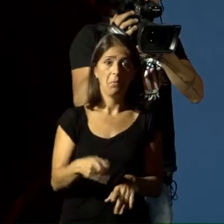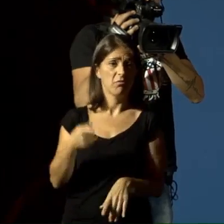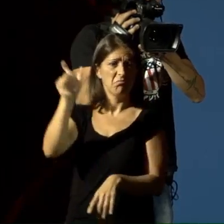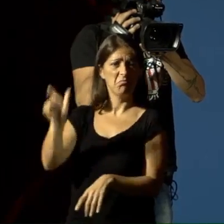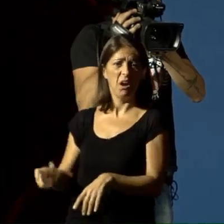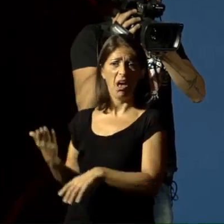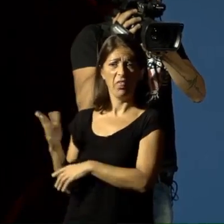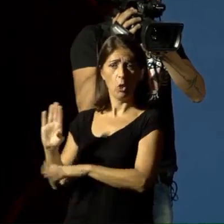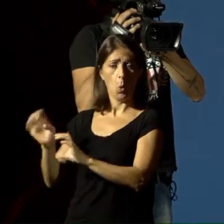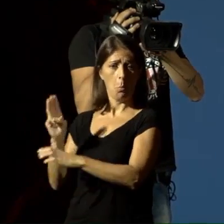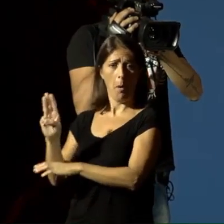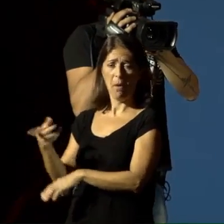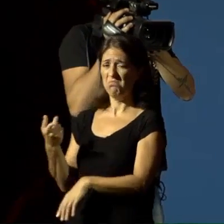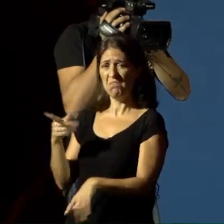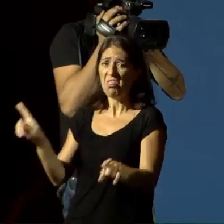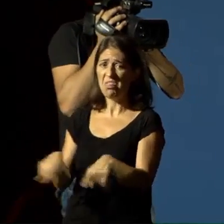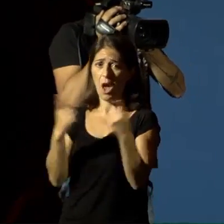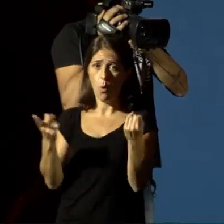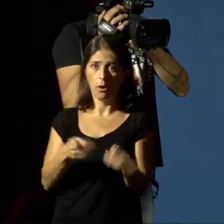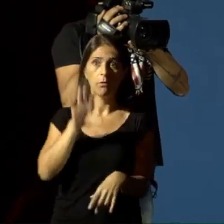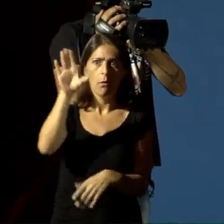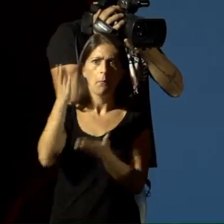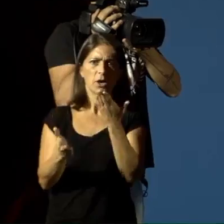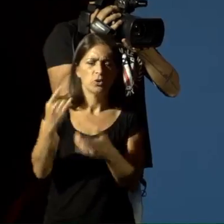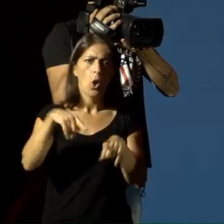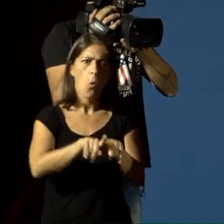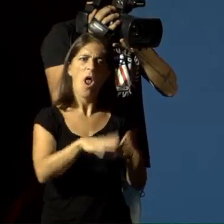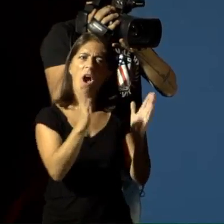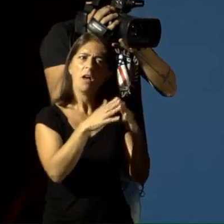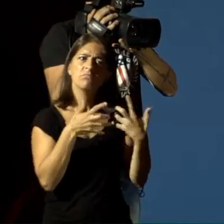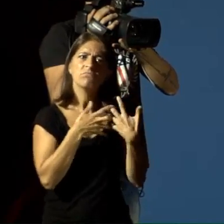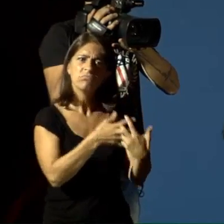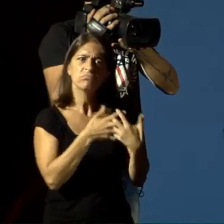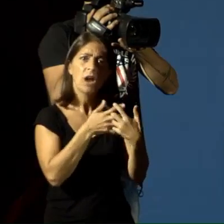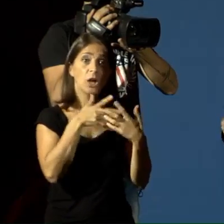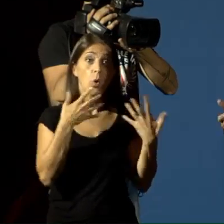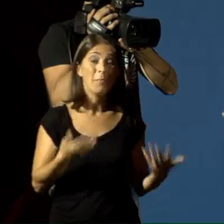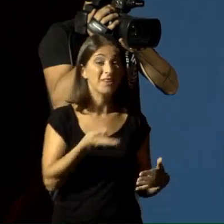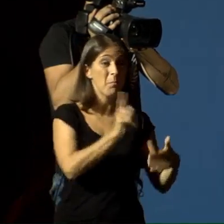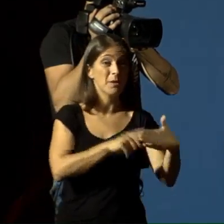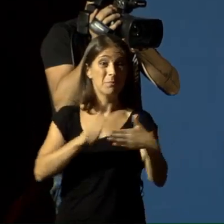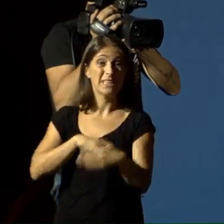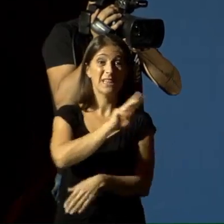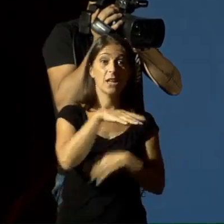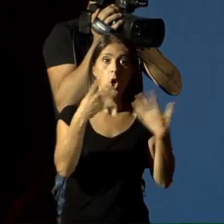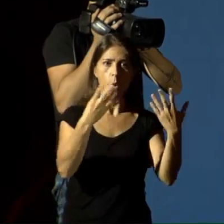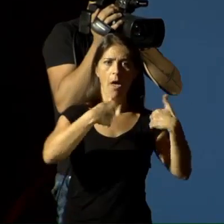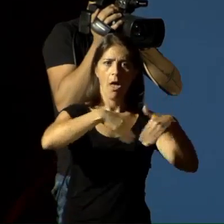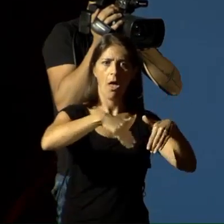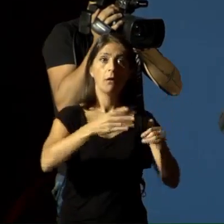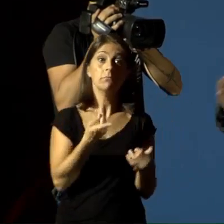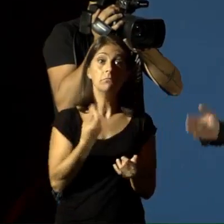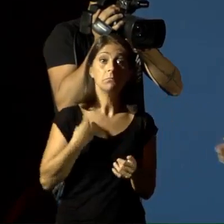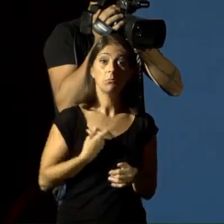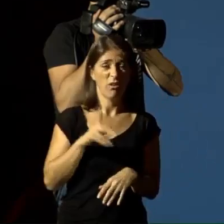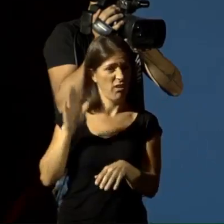importe. Porque un país xusto loita pola súa vivenda e siga habendo 39 desafizamentos ao mes no noso país